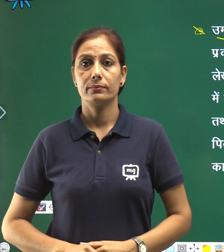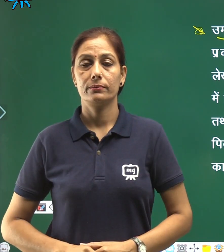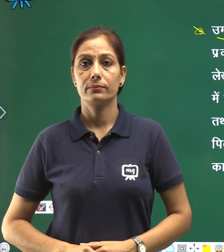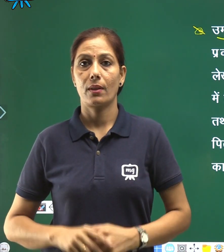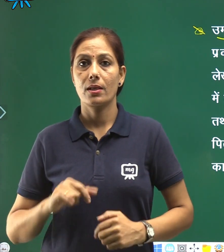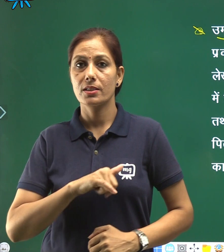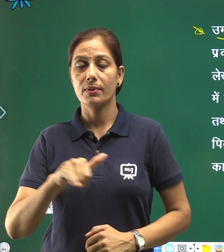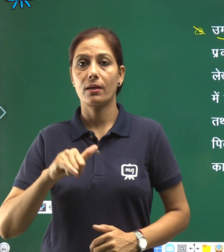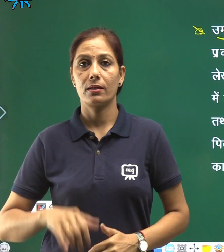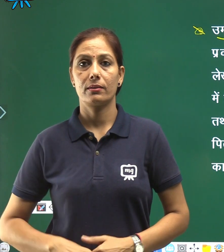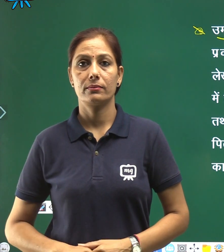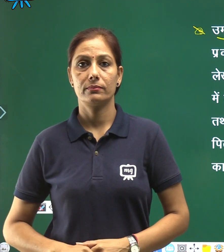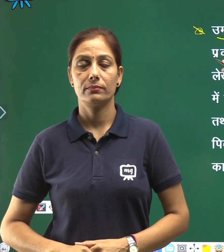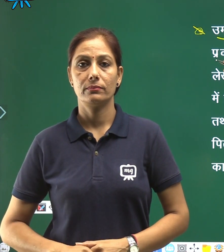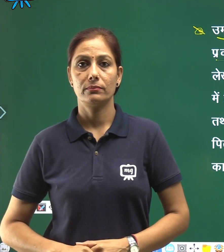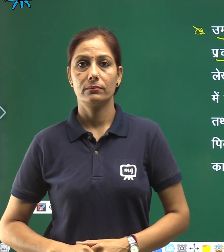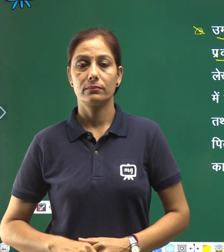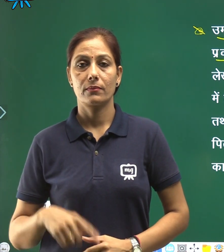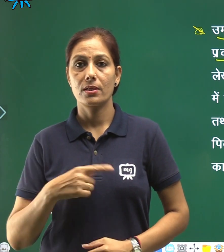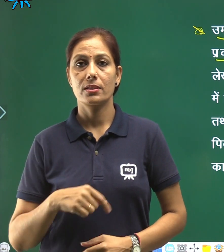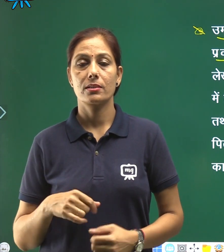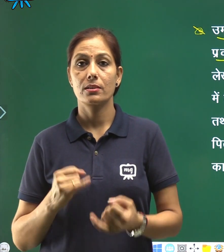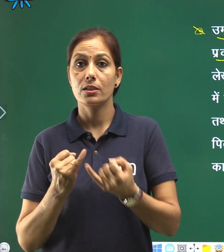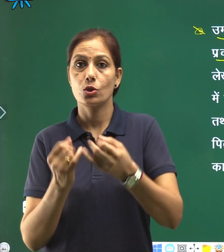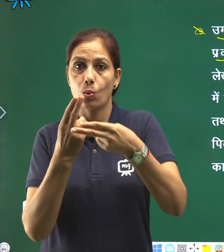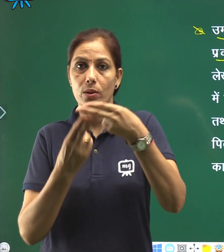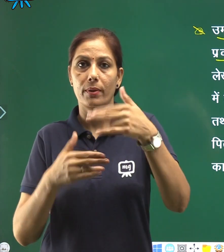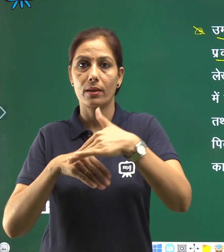इस प्रकार इस एकांकी में